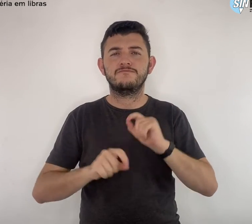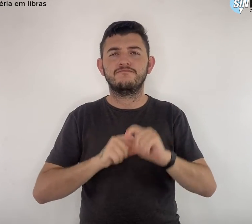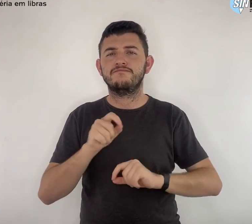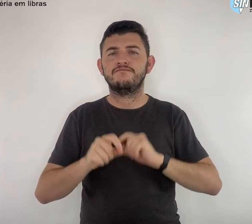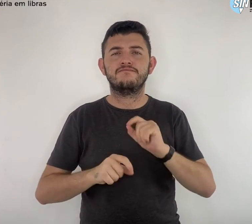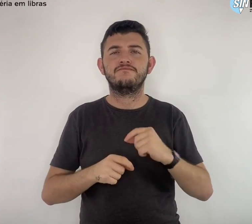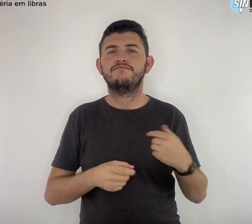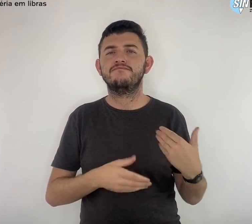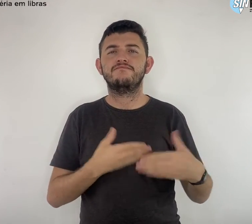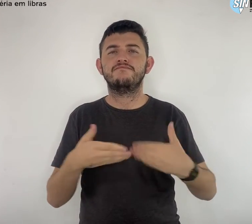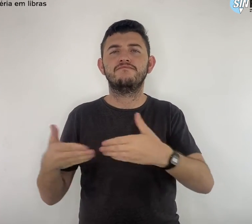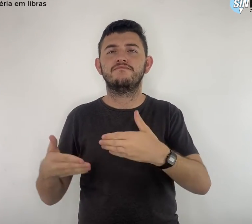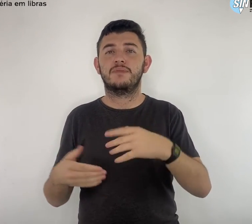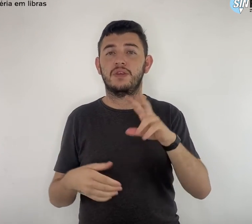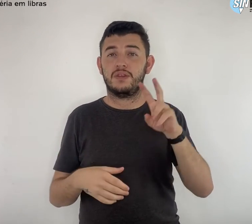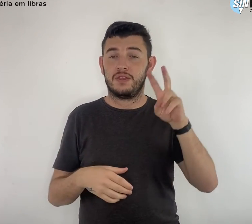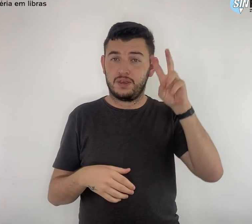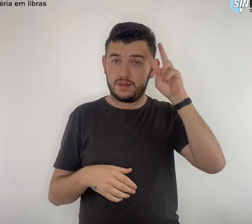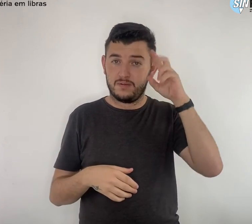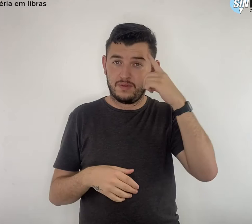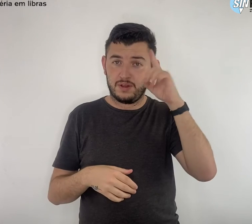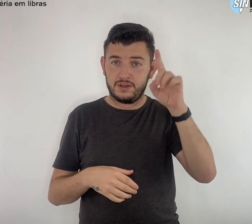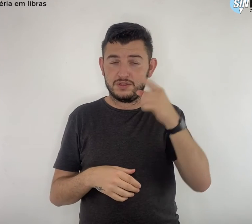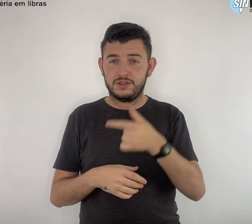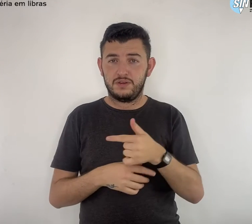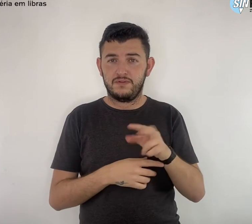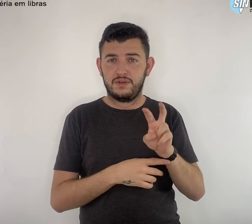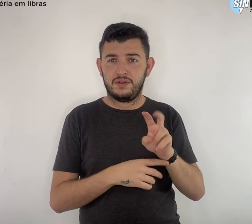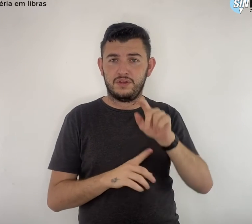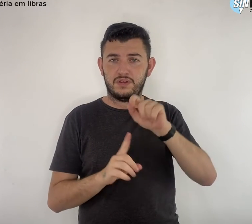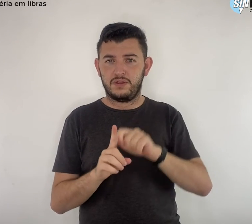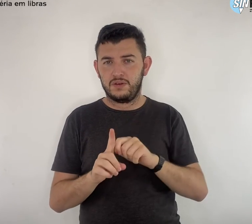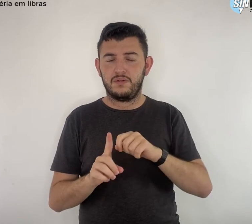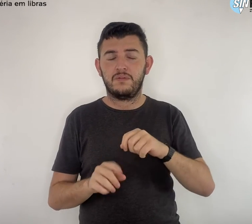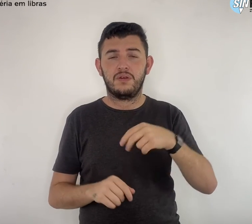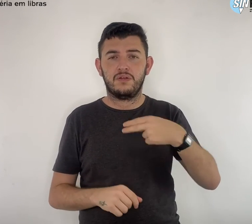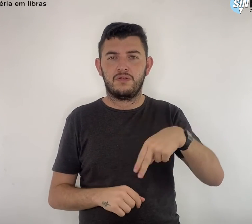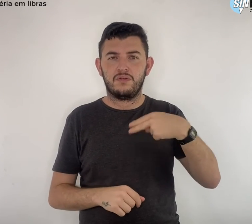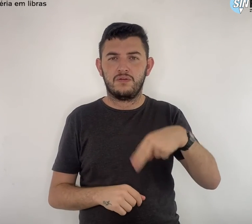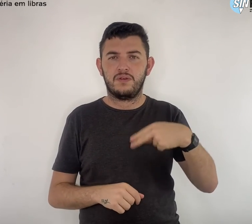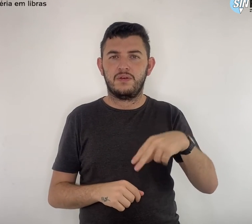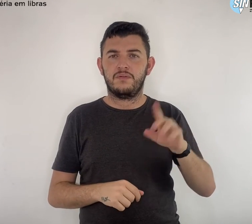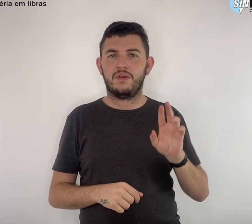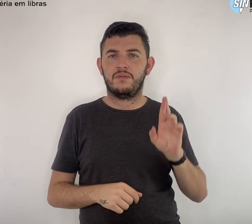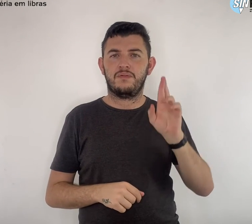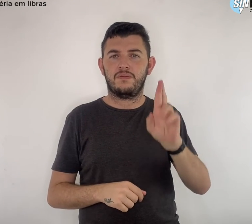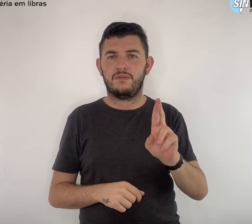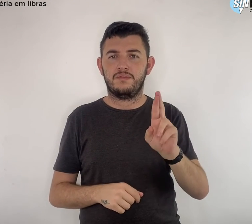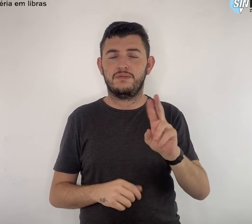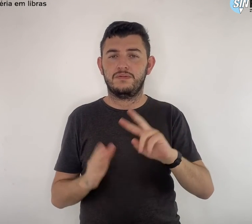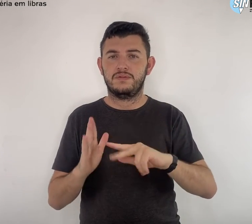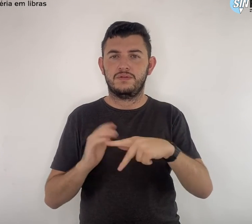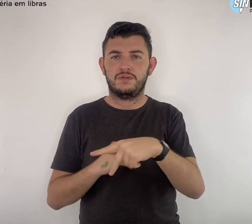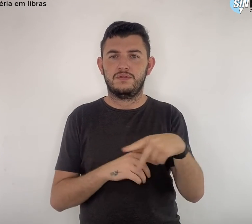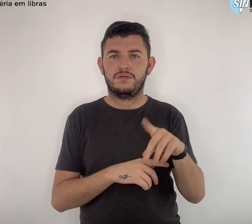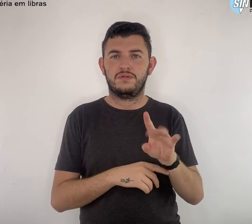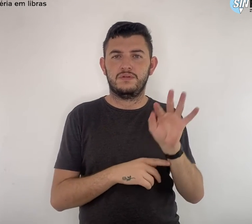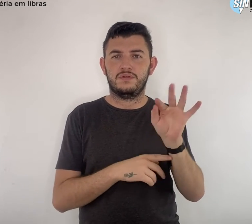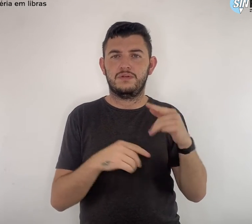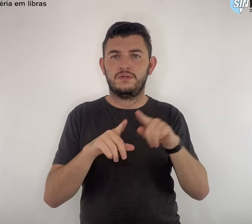fazer diante disso, nessa quinta-feira, 25/11, dirigentes do Simpro-DF e